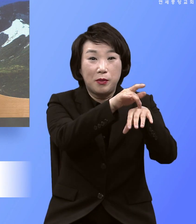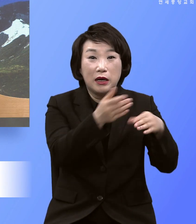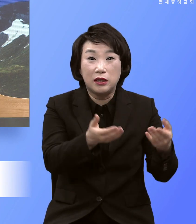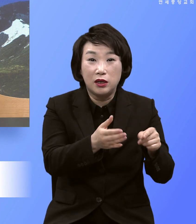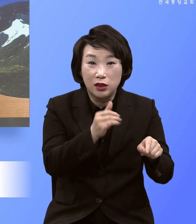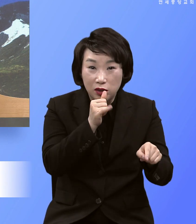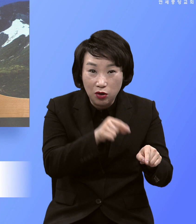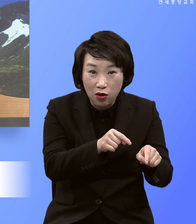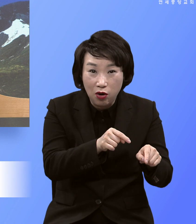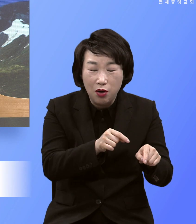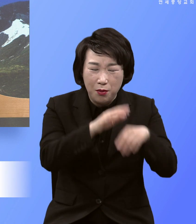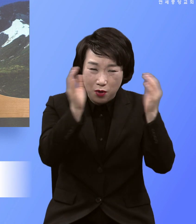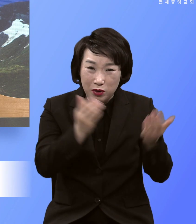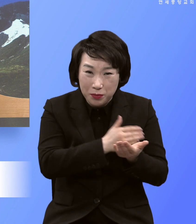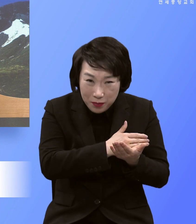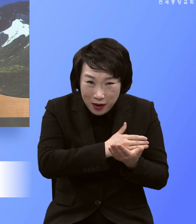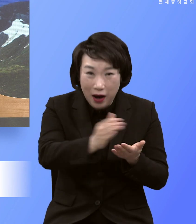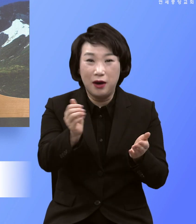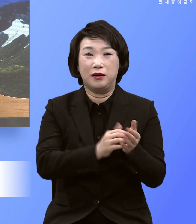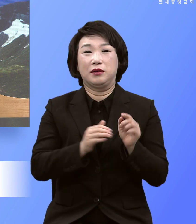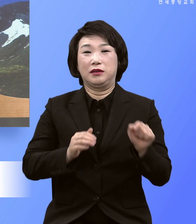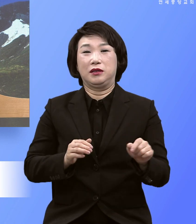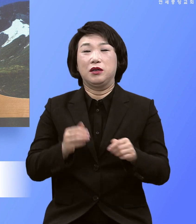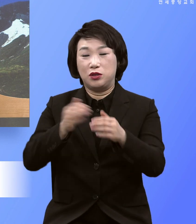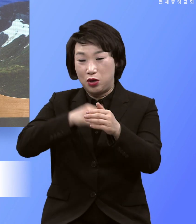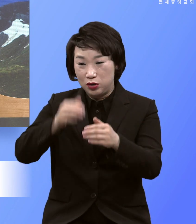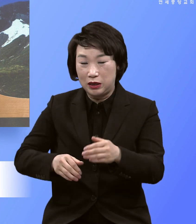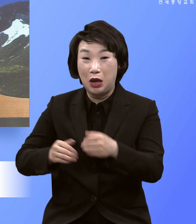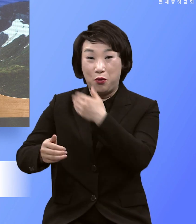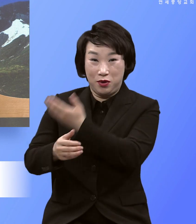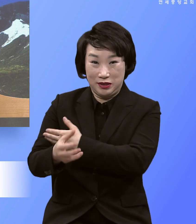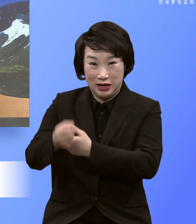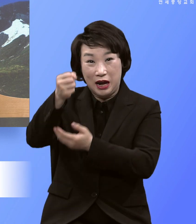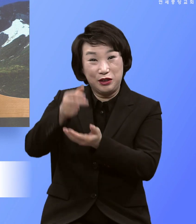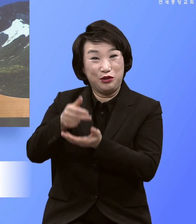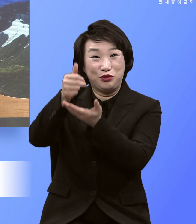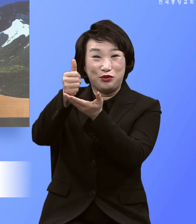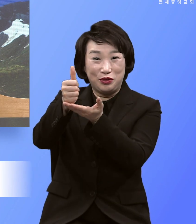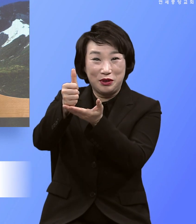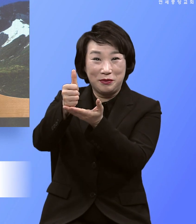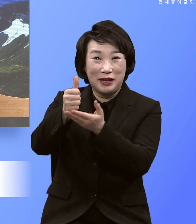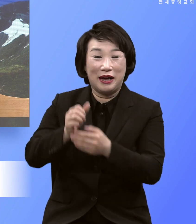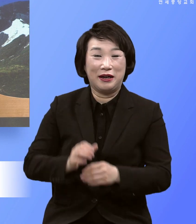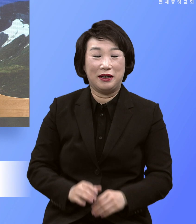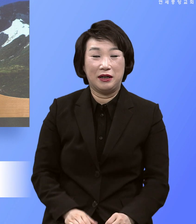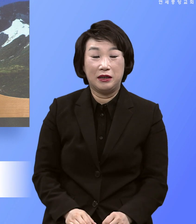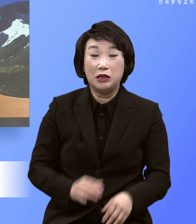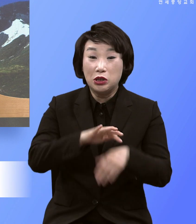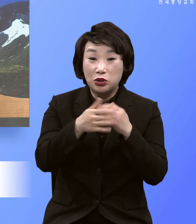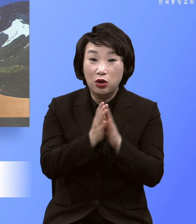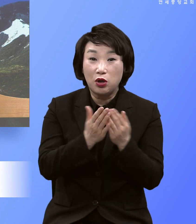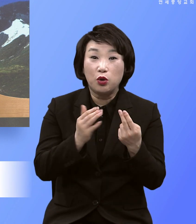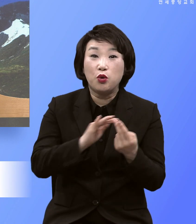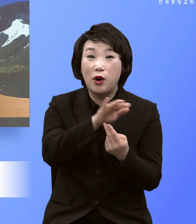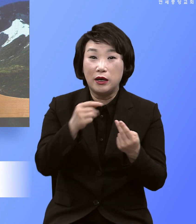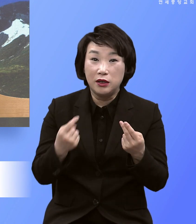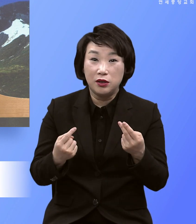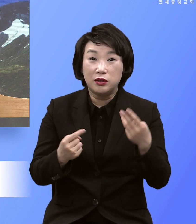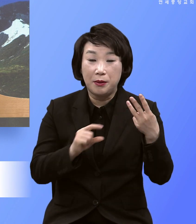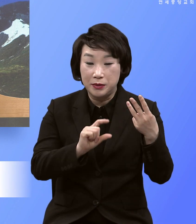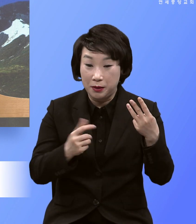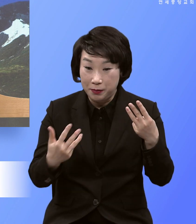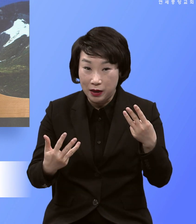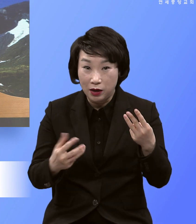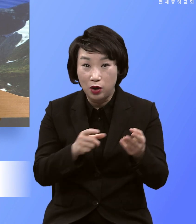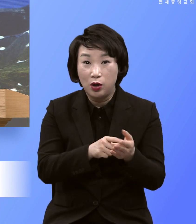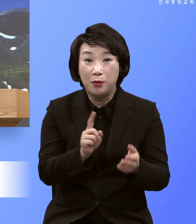마귀를 파괴하신 절대 권세자다. 요한 1서 3장